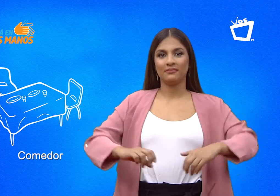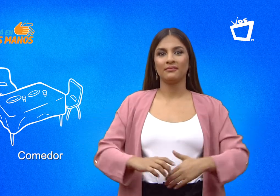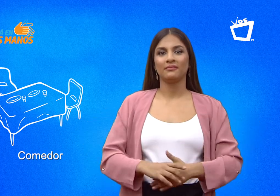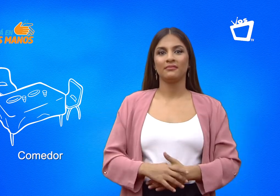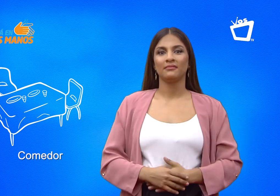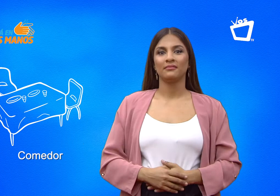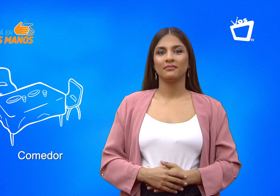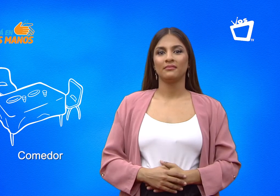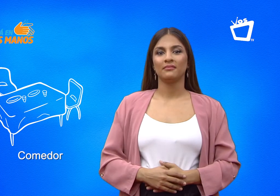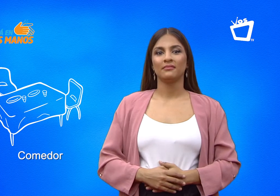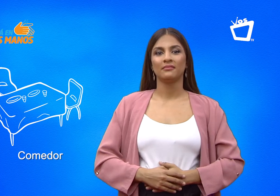Comedor.